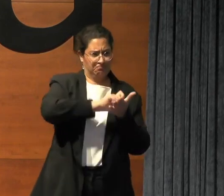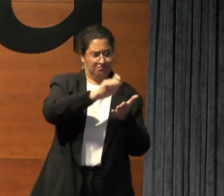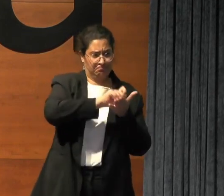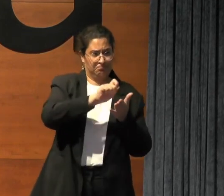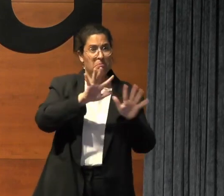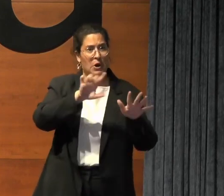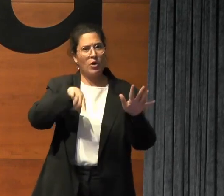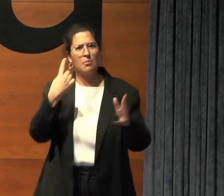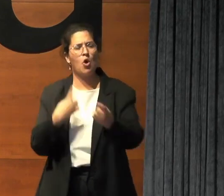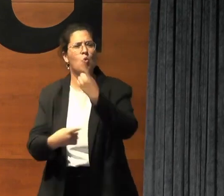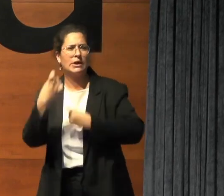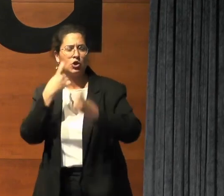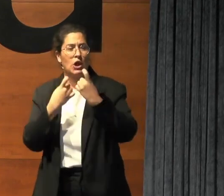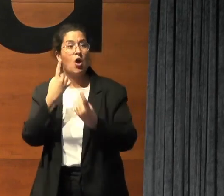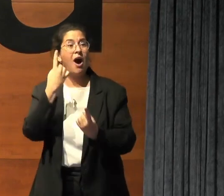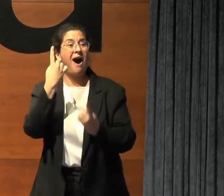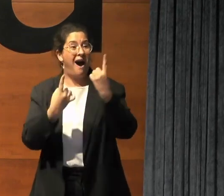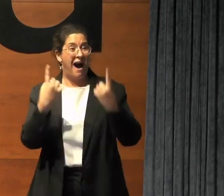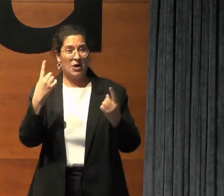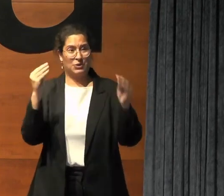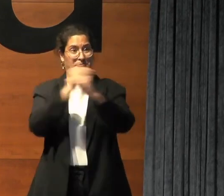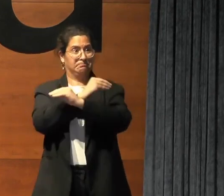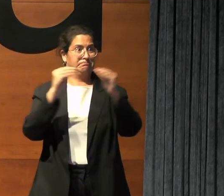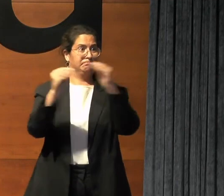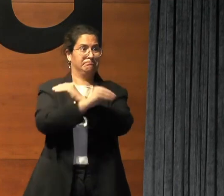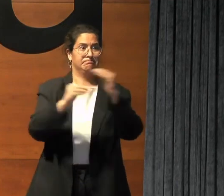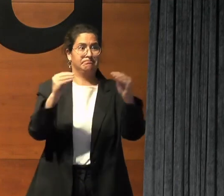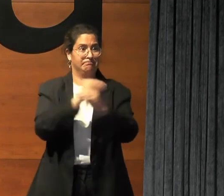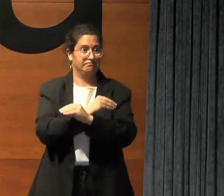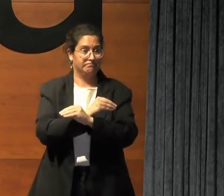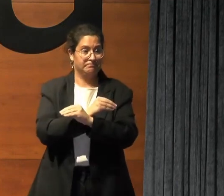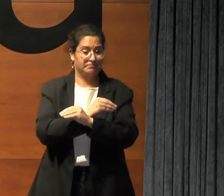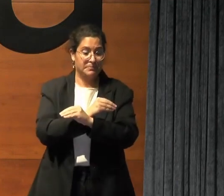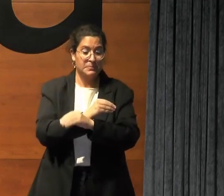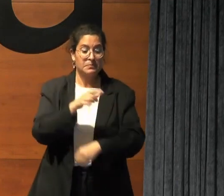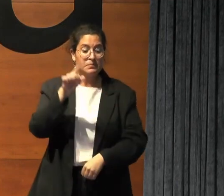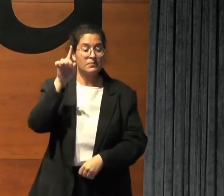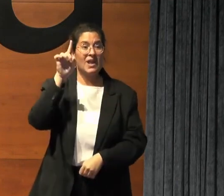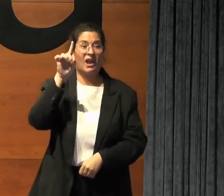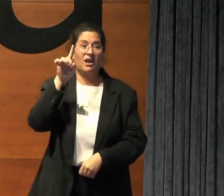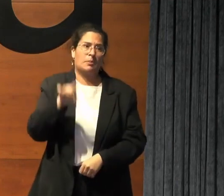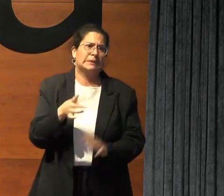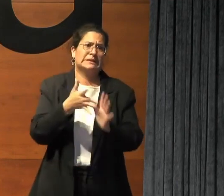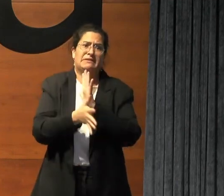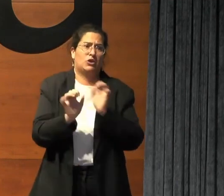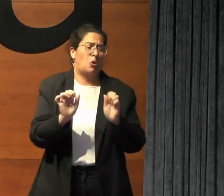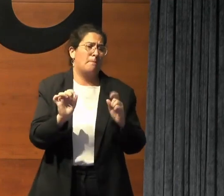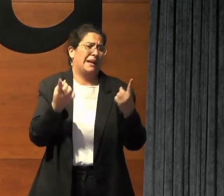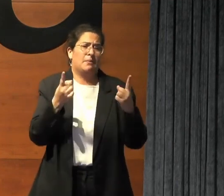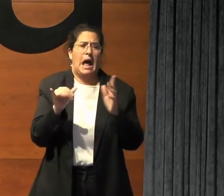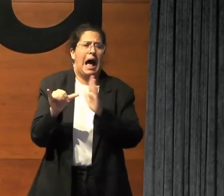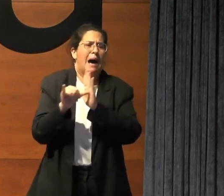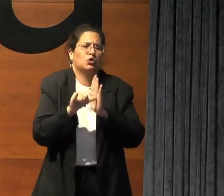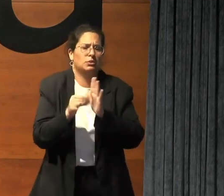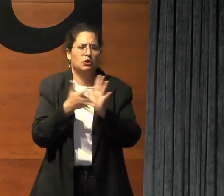Según los datos objetivos que se han recogido y el cuestionario que se ha enviado, ha habido algunas contradicciones.